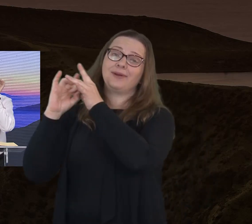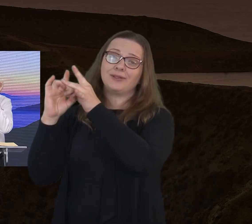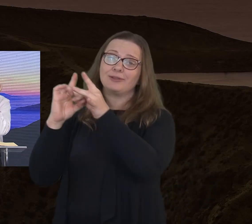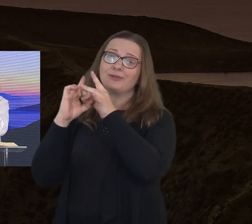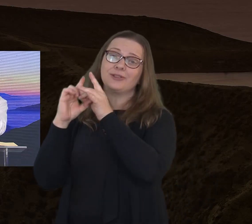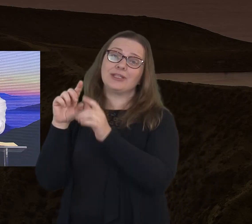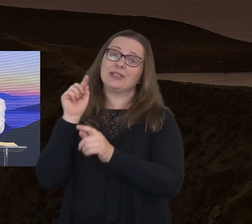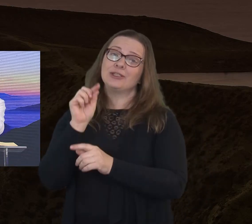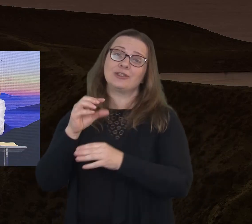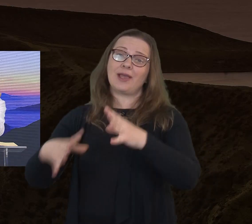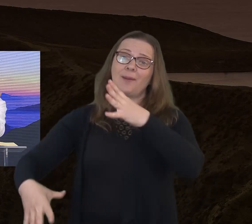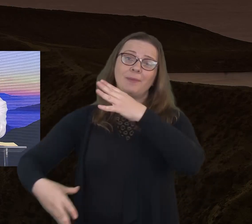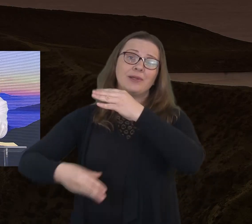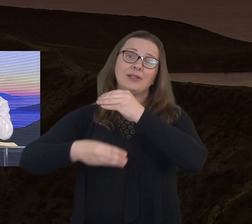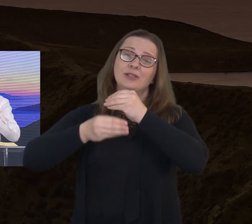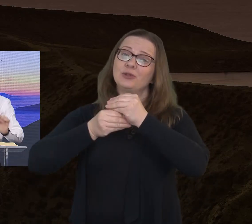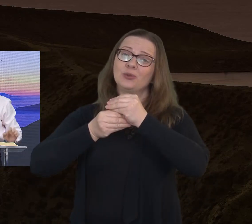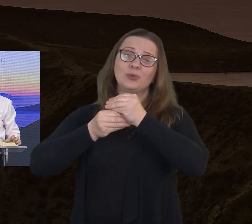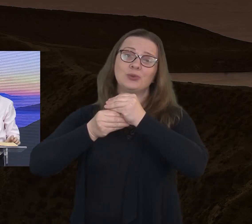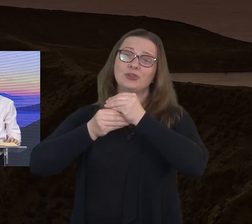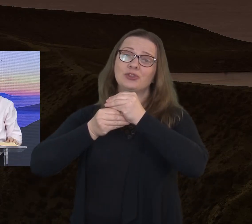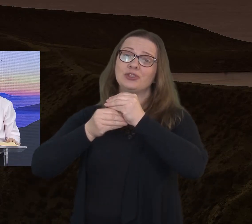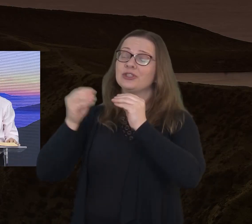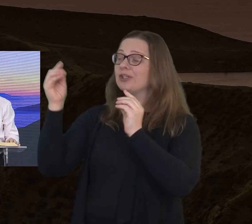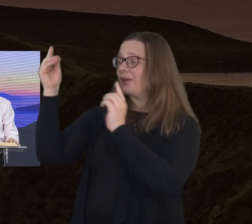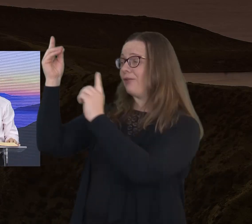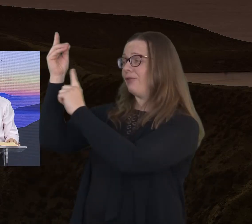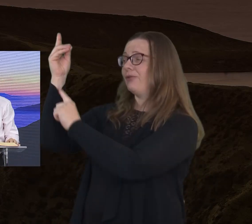é a plenitude de Deus.